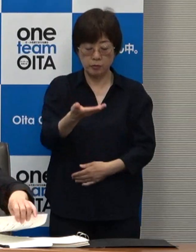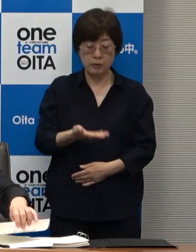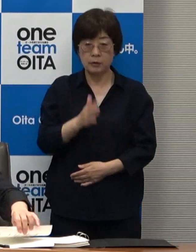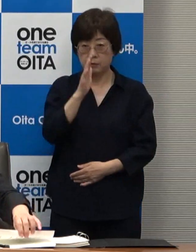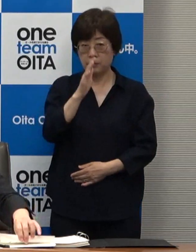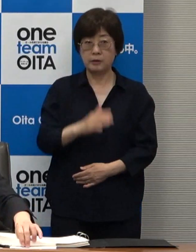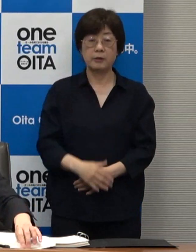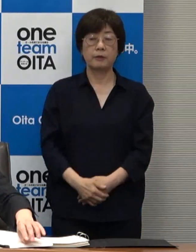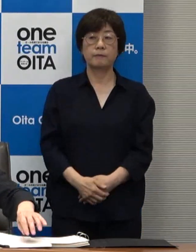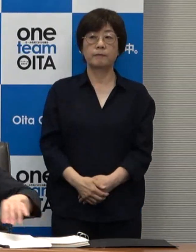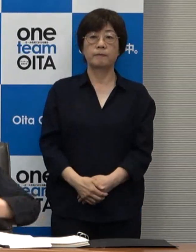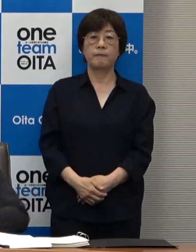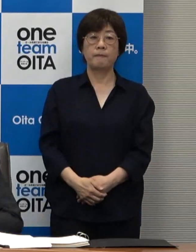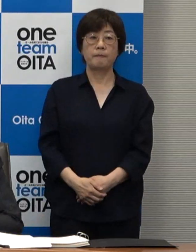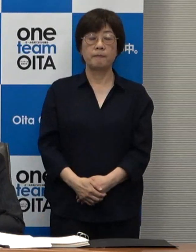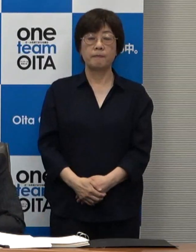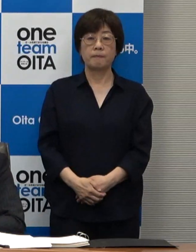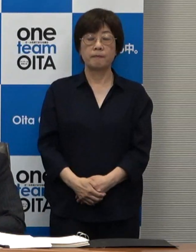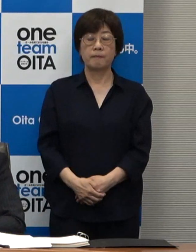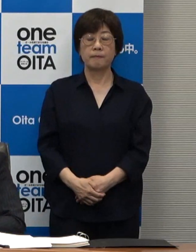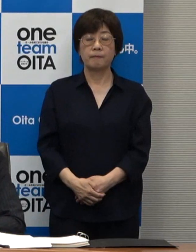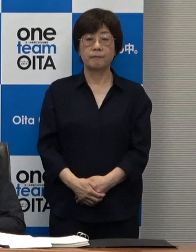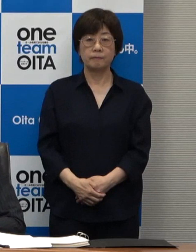。また